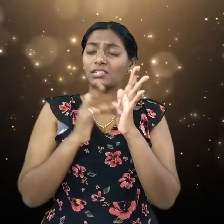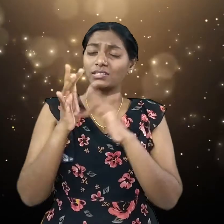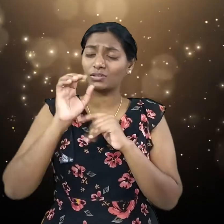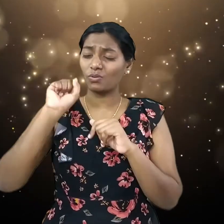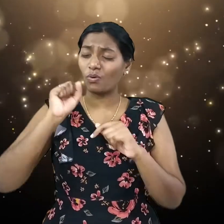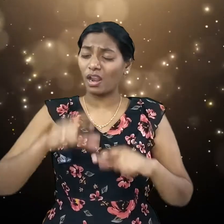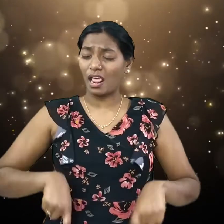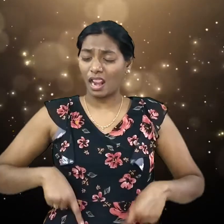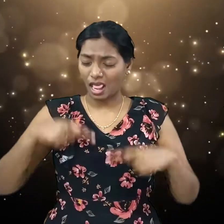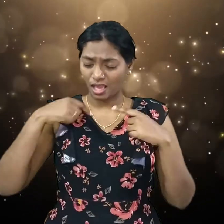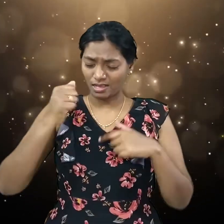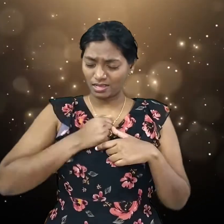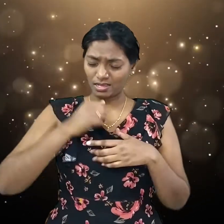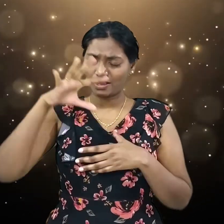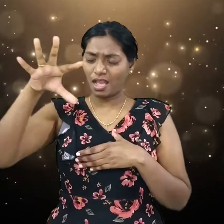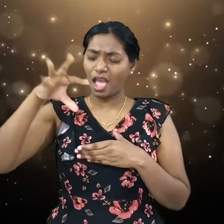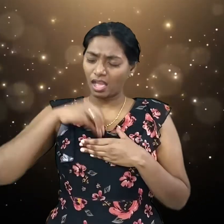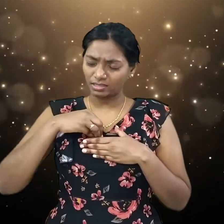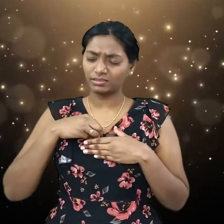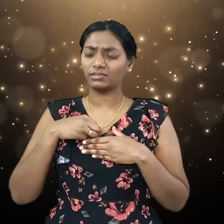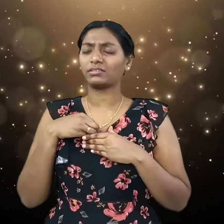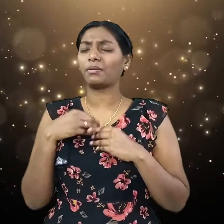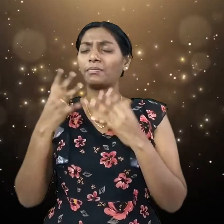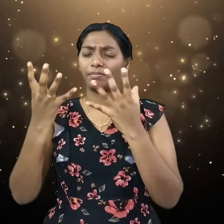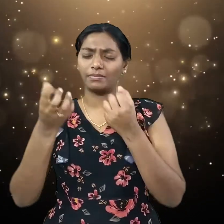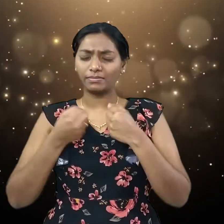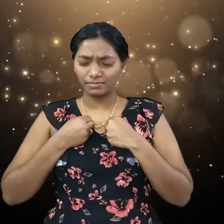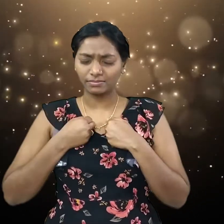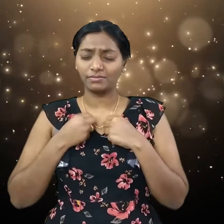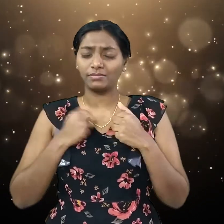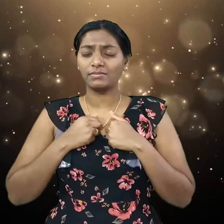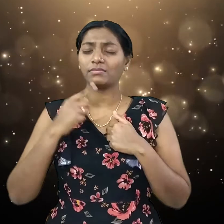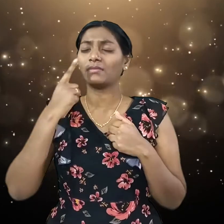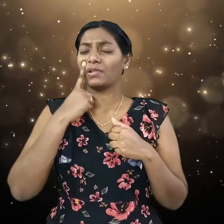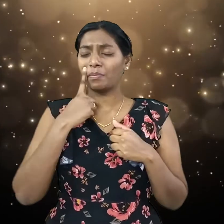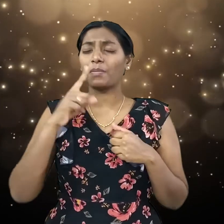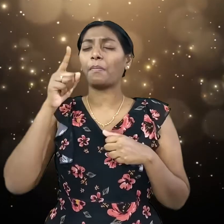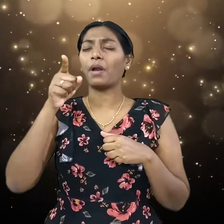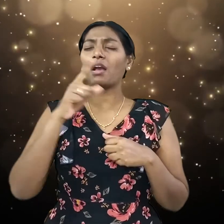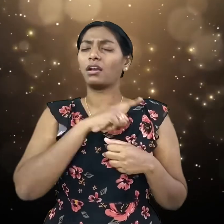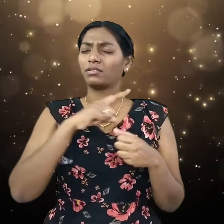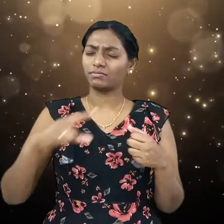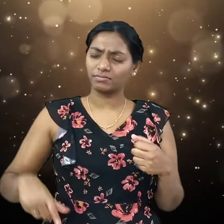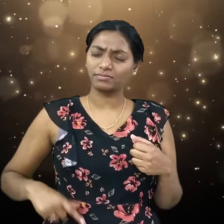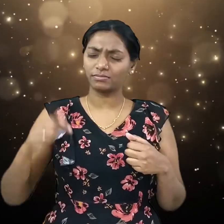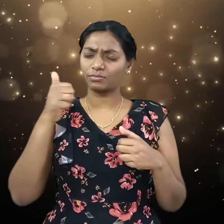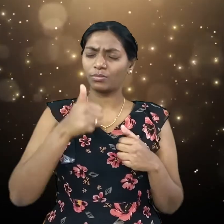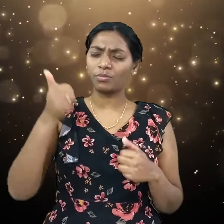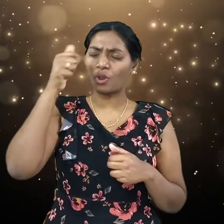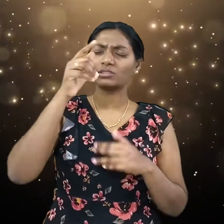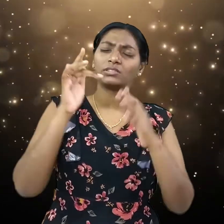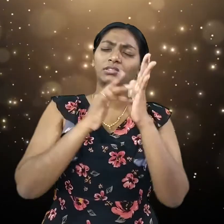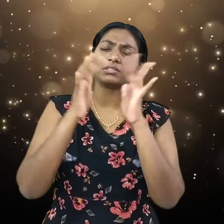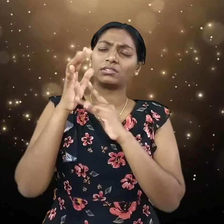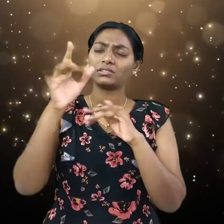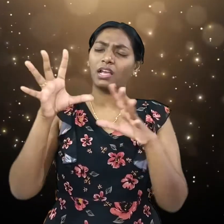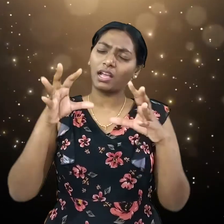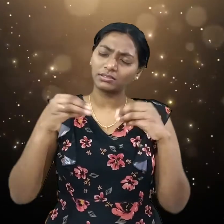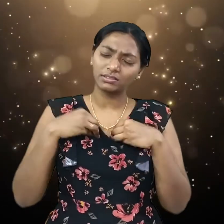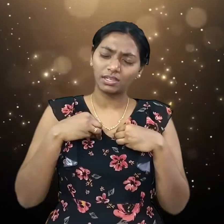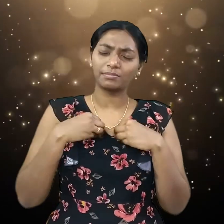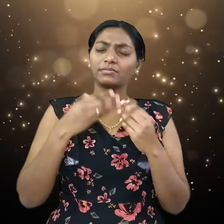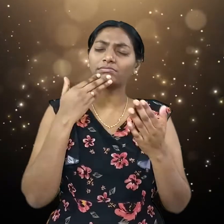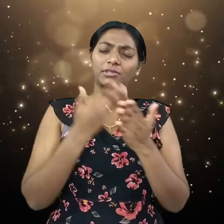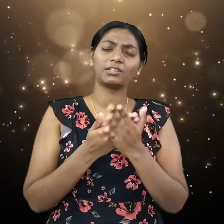मैं आज यीशु को बुलाता हूं मेरे जीवन में, मेरा प्रभु होने के लिए, मेरा स्वामी होने के